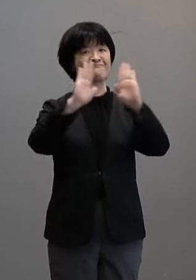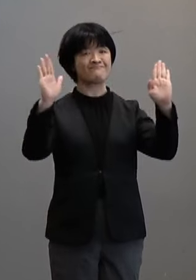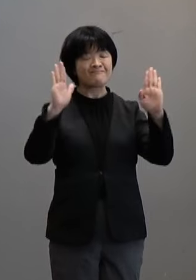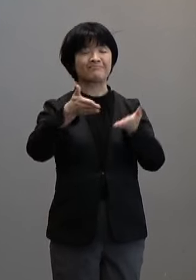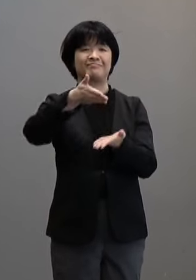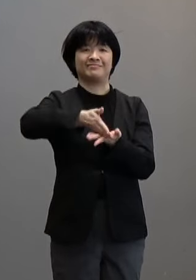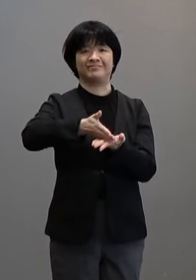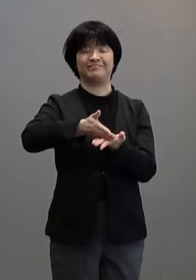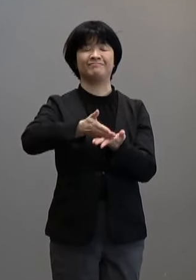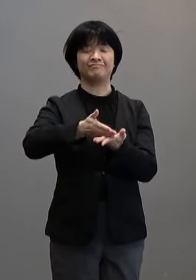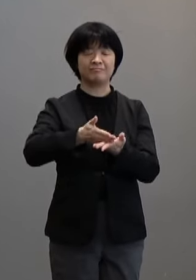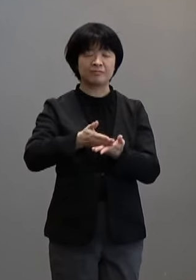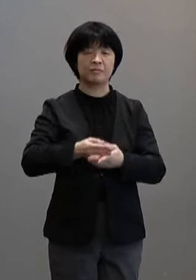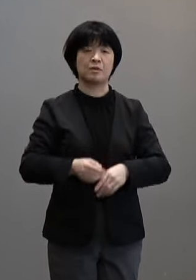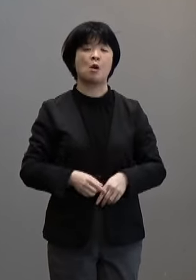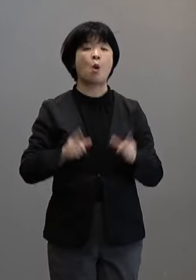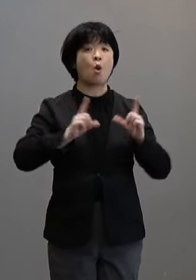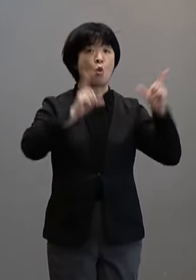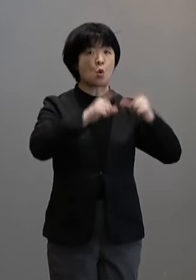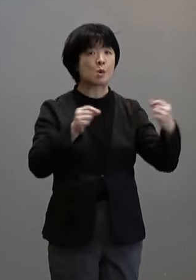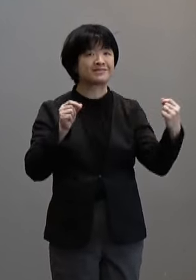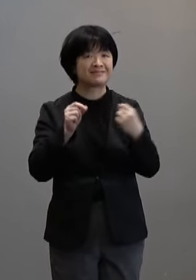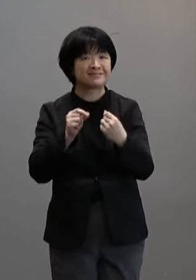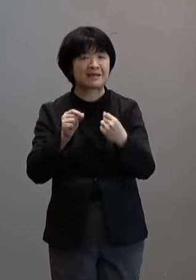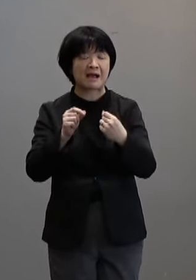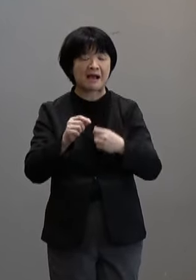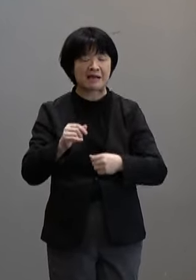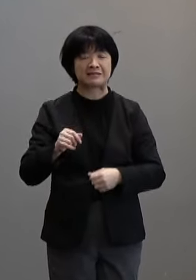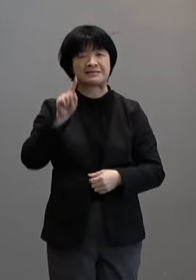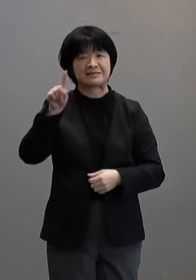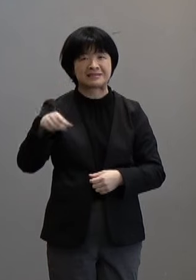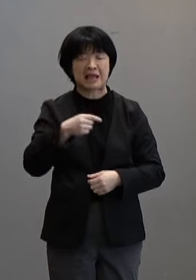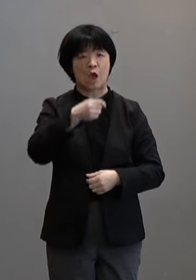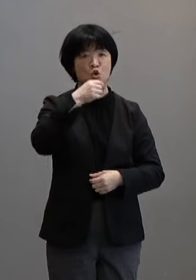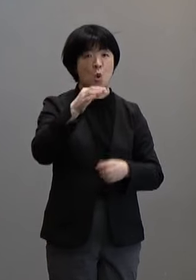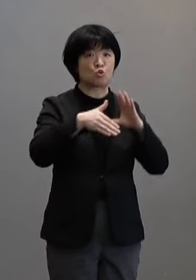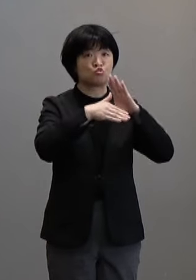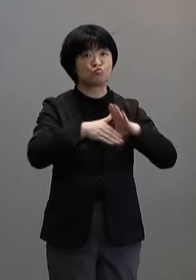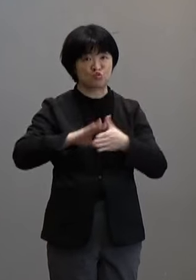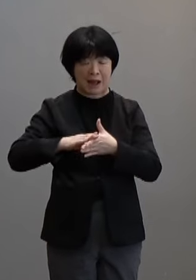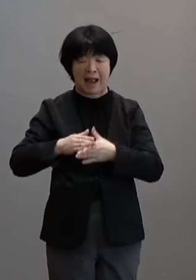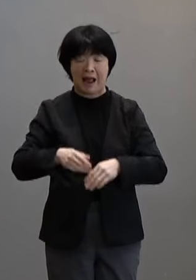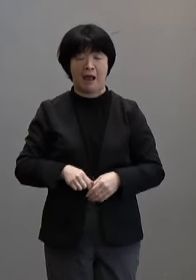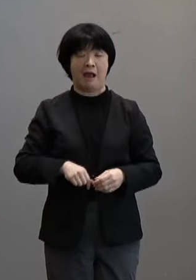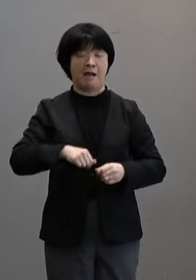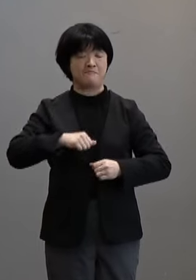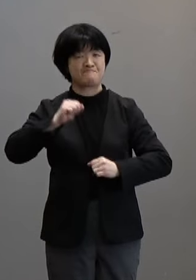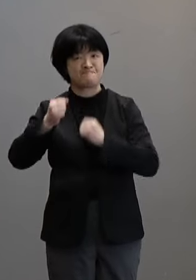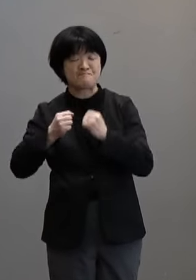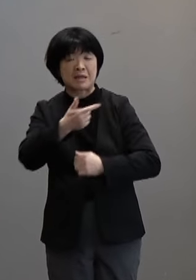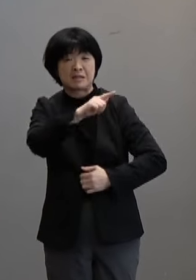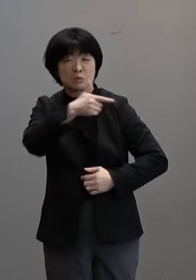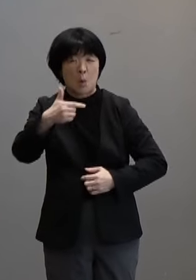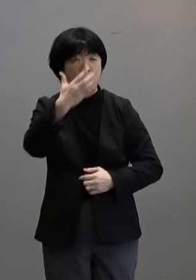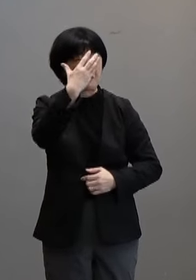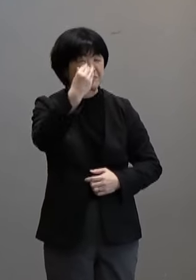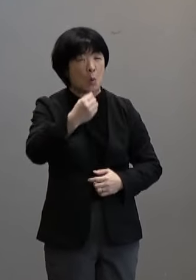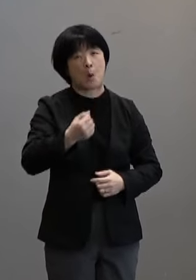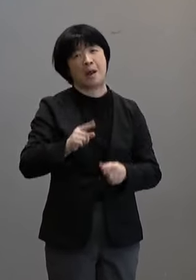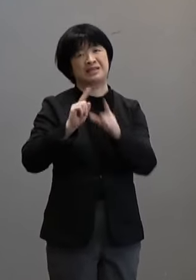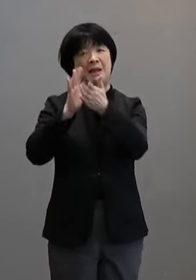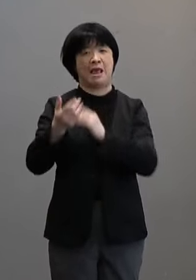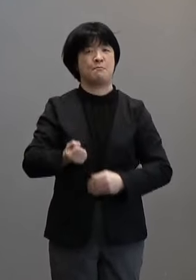します。本家は都心に近接し、自然、食文化、アクティビティなどさまざまな魅力を有しており、移住